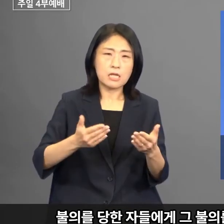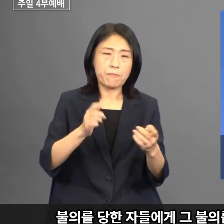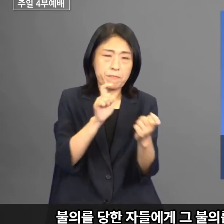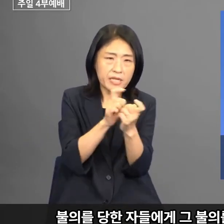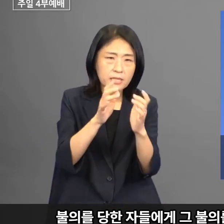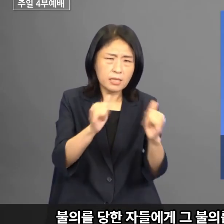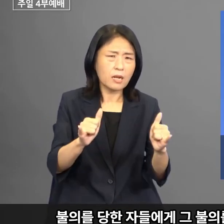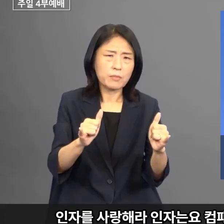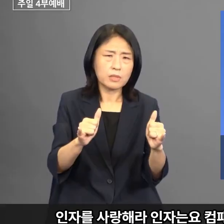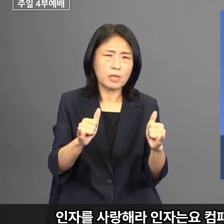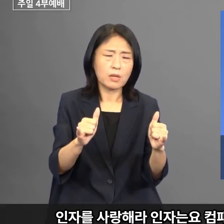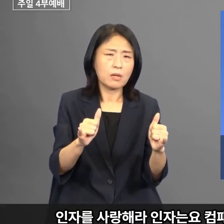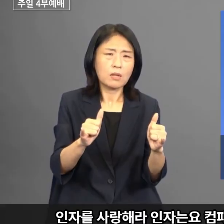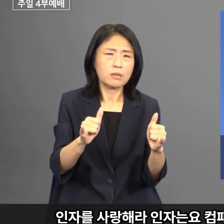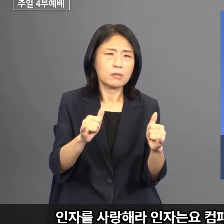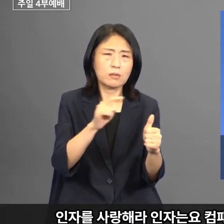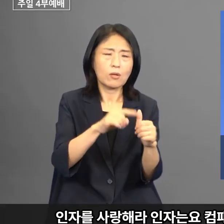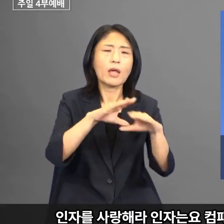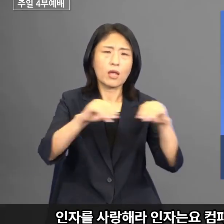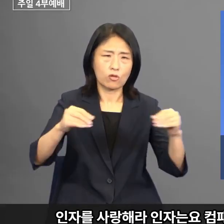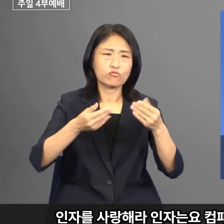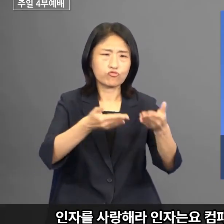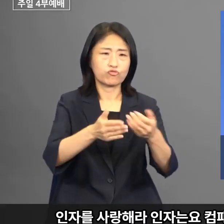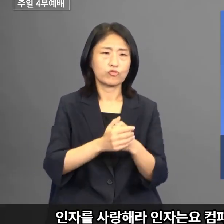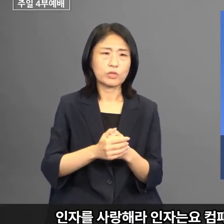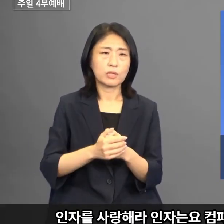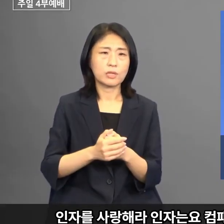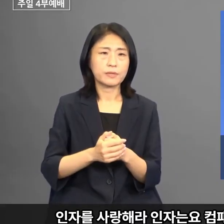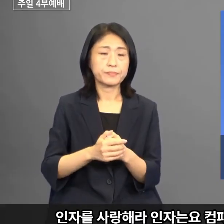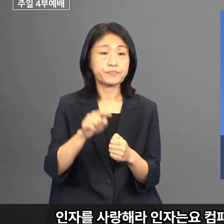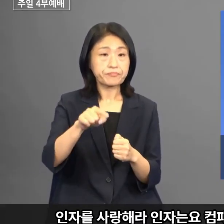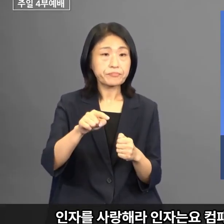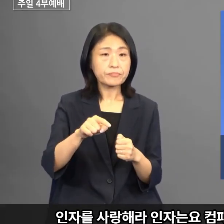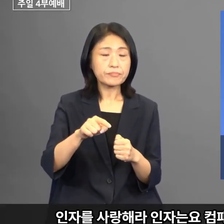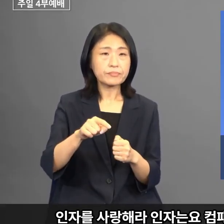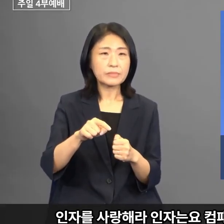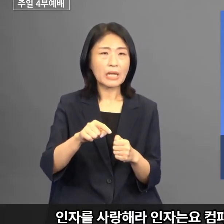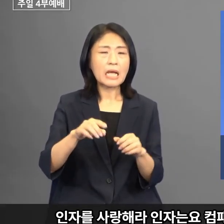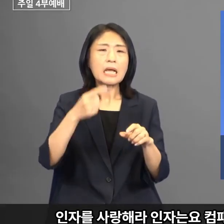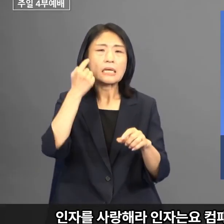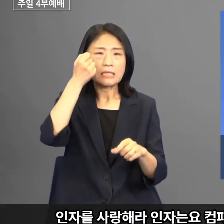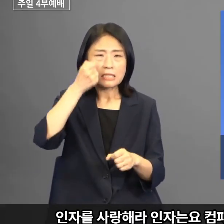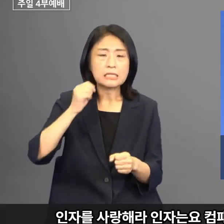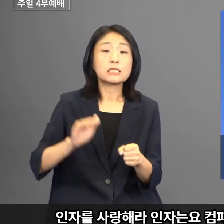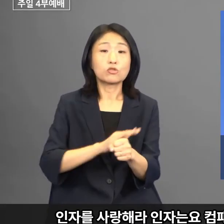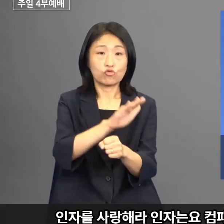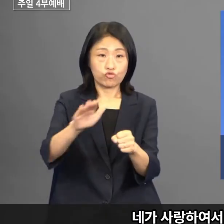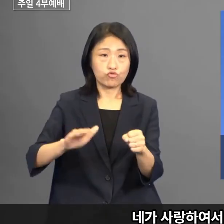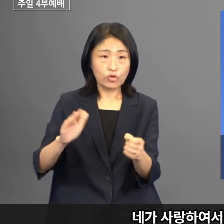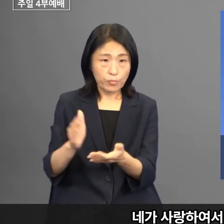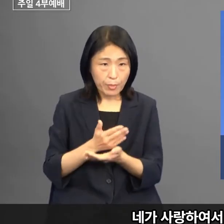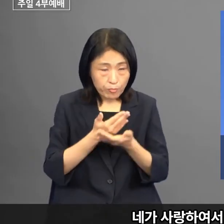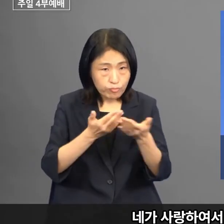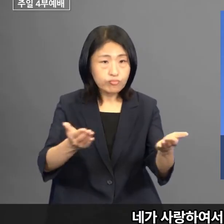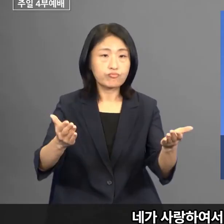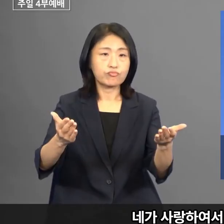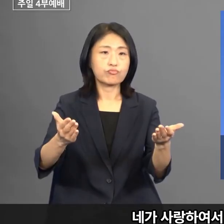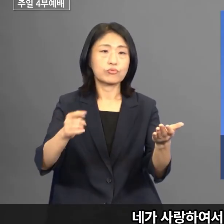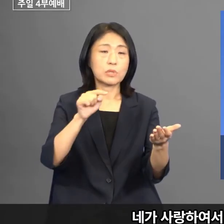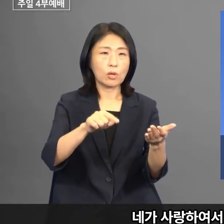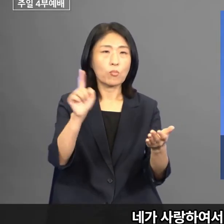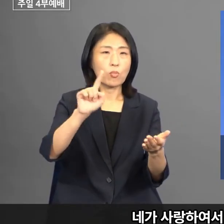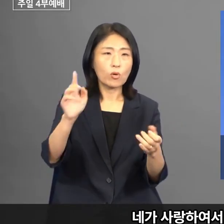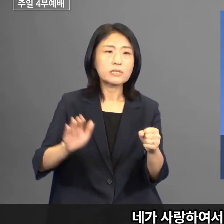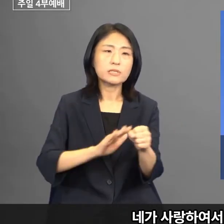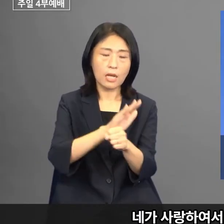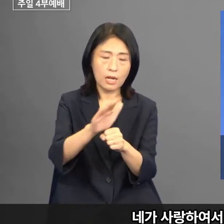도와주는 거예요. 인자를 사랑해라. 인자는요, compassion이죠. 긍휼을 베푸는 것을 너가 사랑하여서